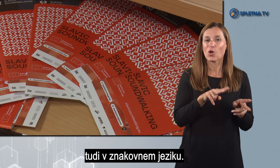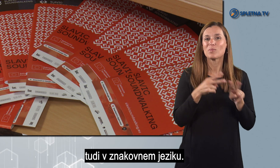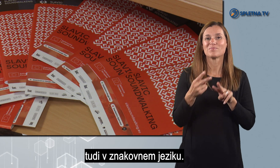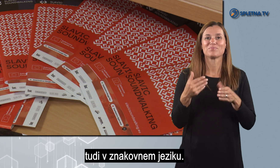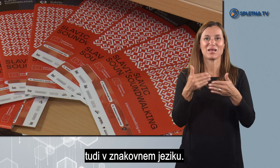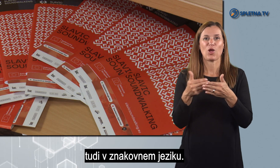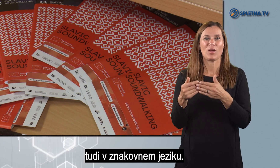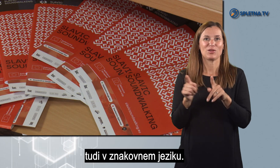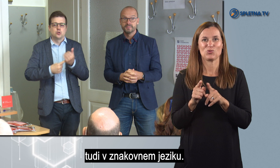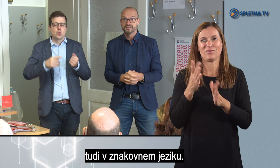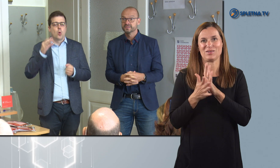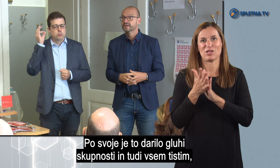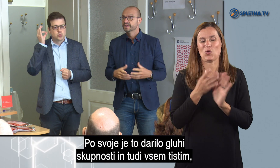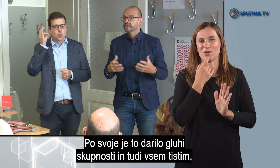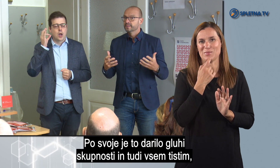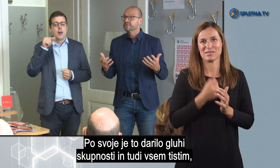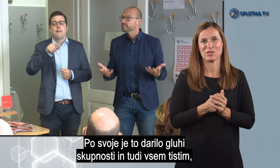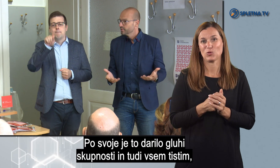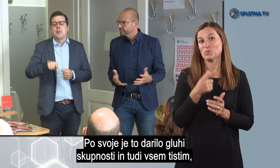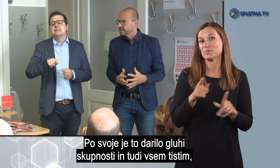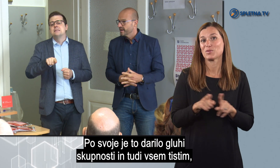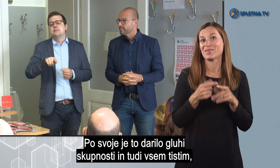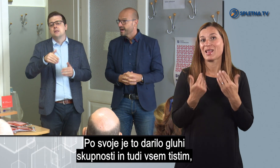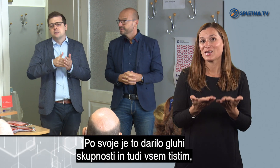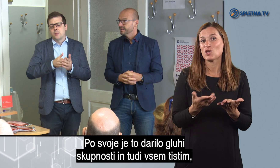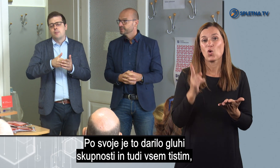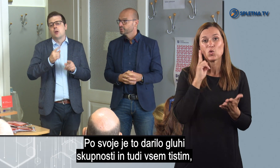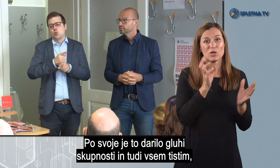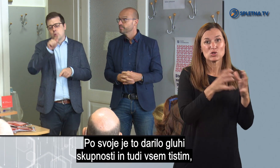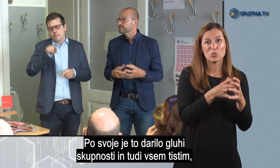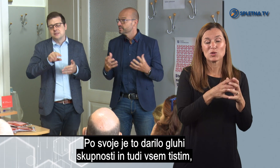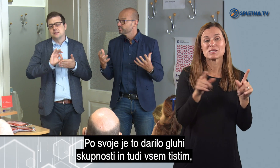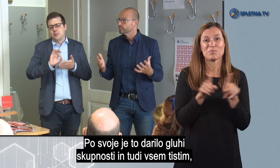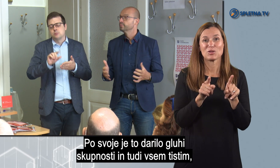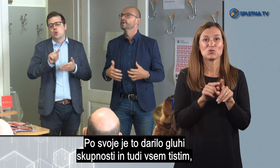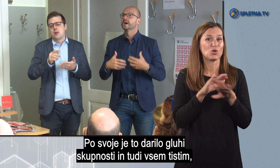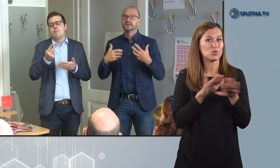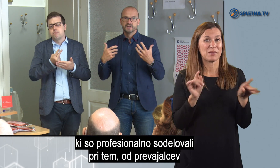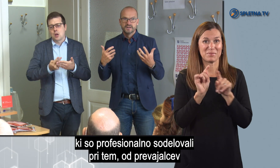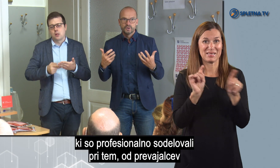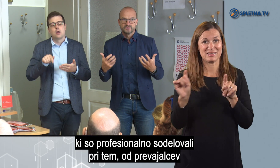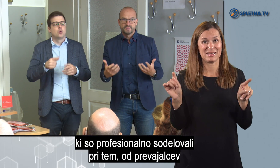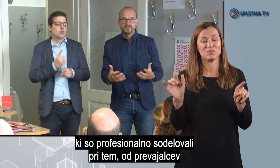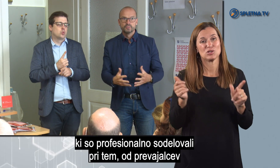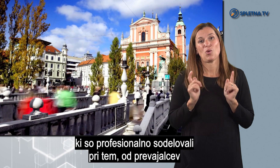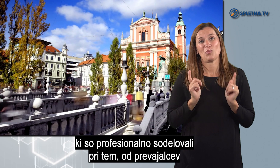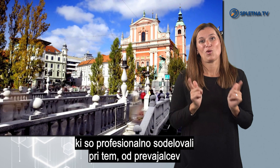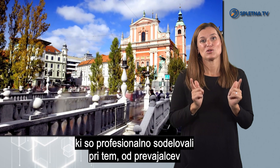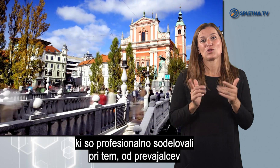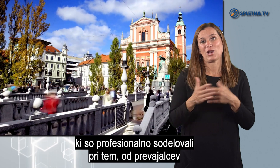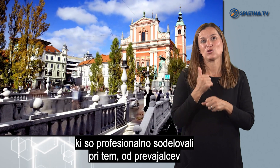v znakovnem jeziku. Po svoje je to darilo gluhi skupnosti, pa tudi vsem tistim, ki so